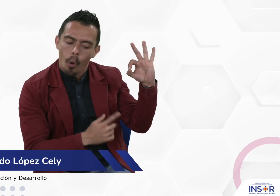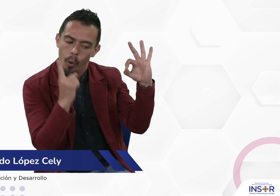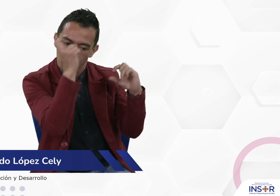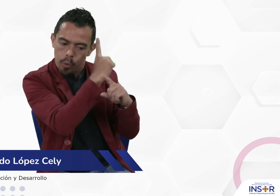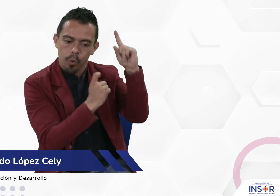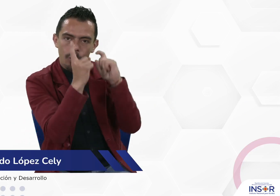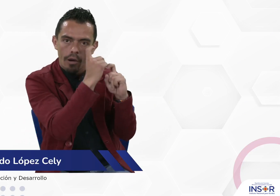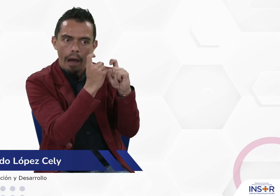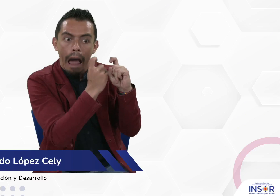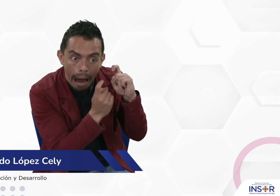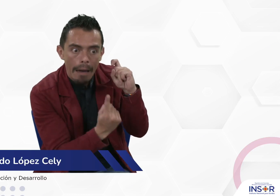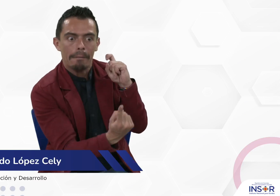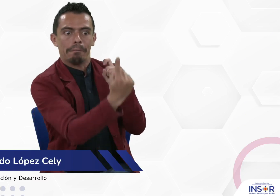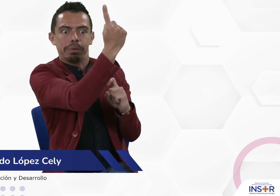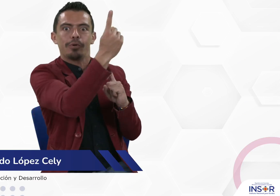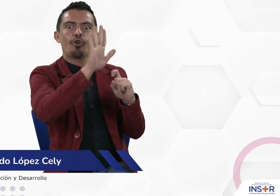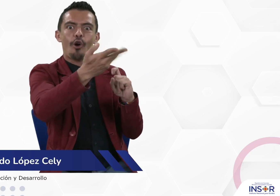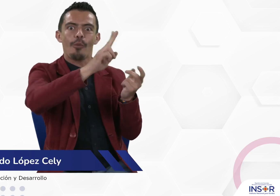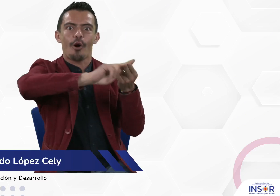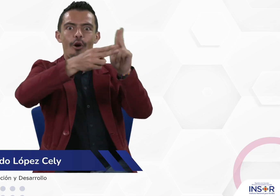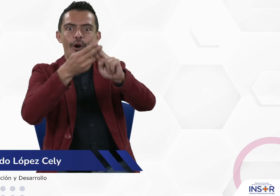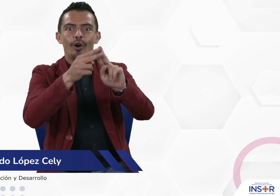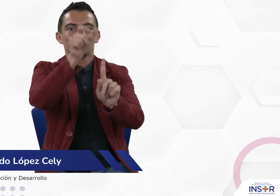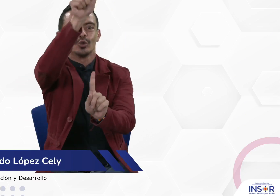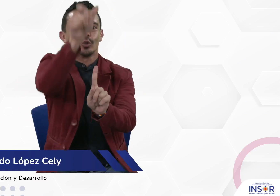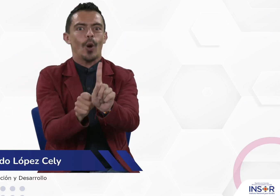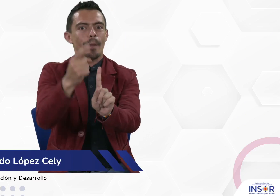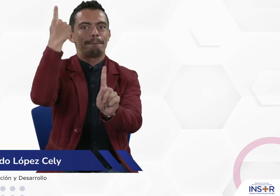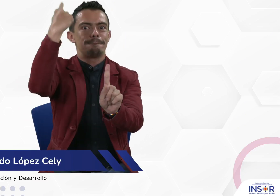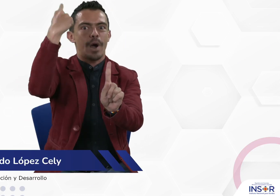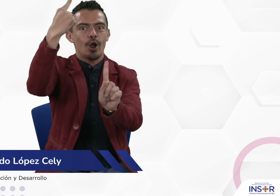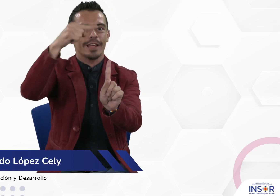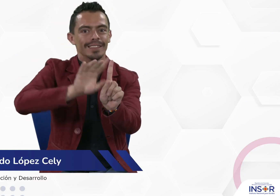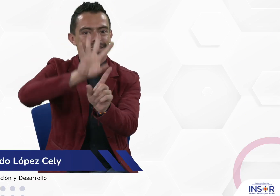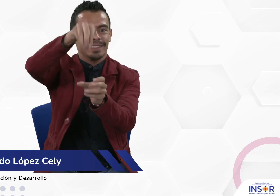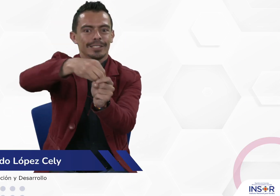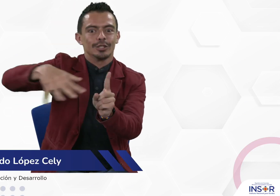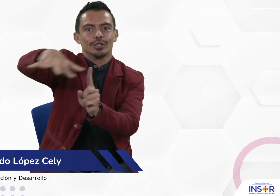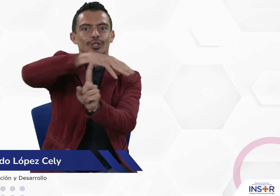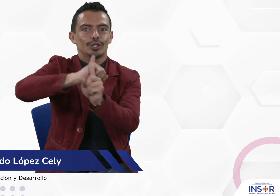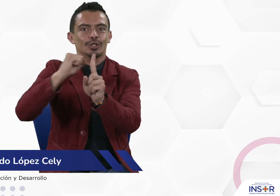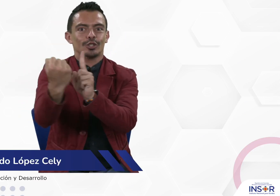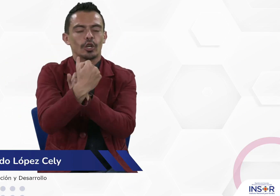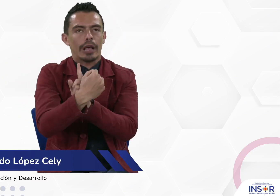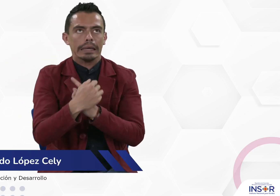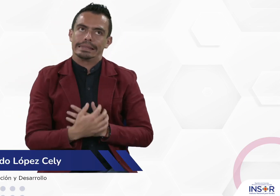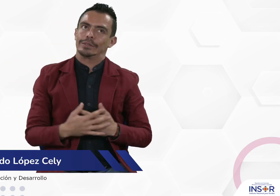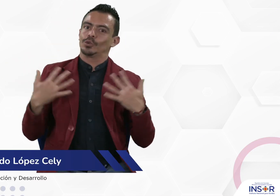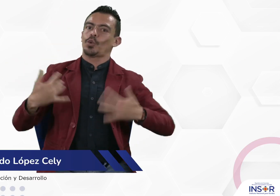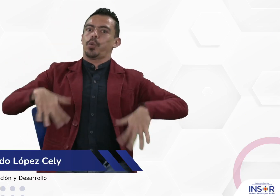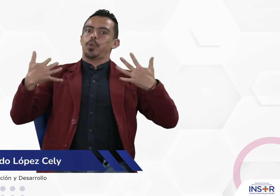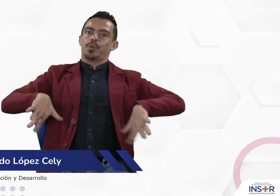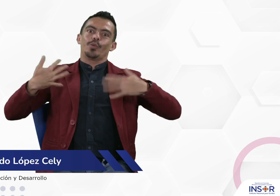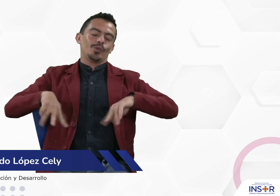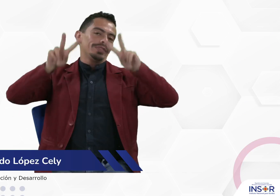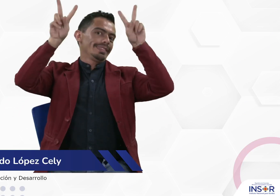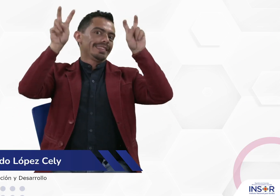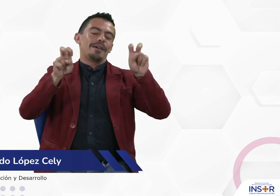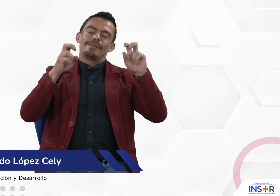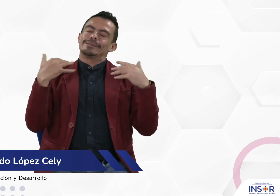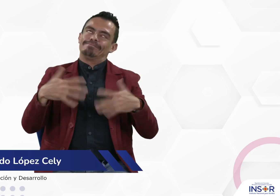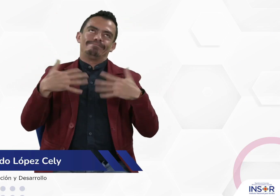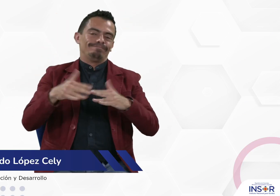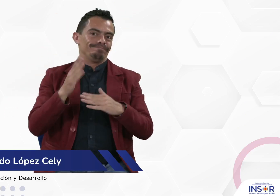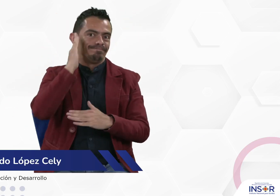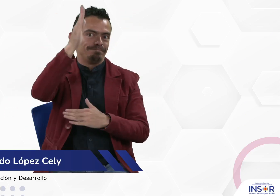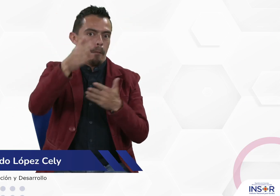y pertenecer también a sectores como el LGBTIQ+, y también cómo se sitúa a la persona sorda como sujeto político. Y estos